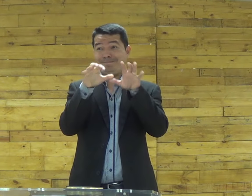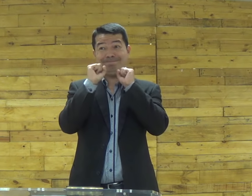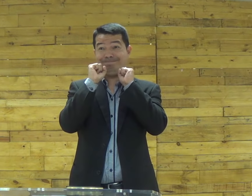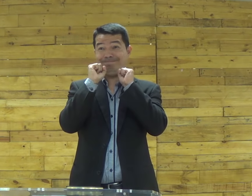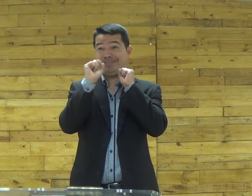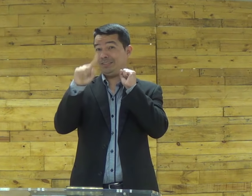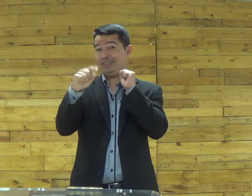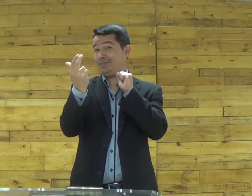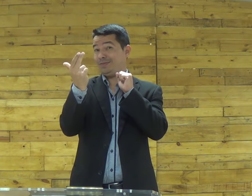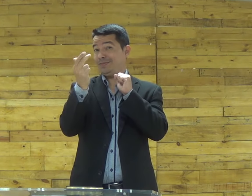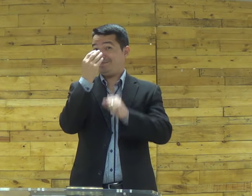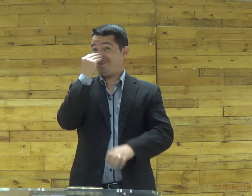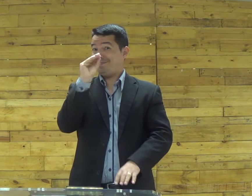nem esquecido, nem